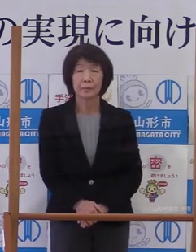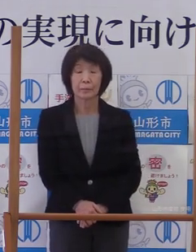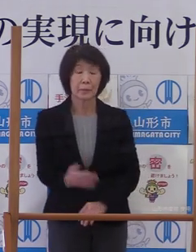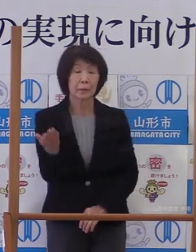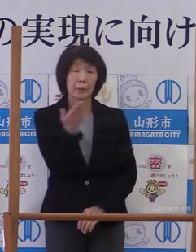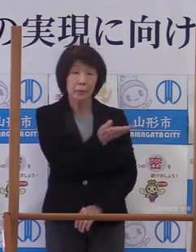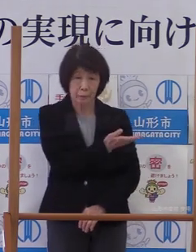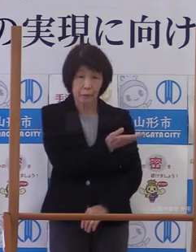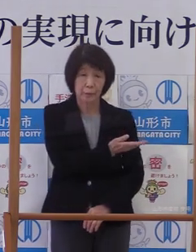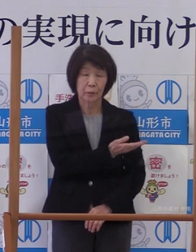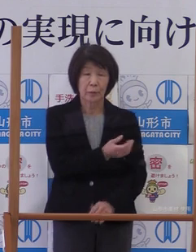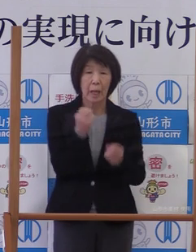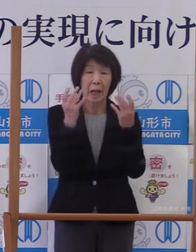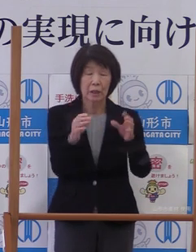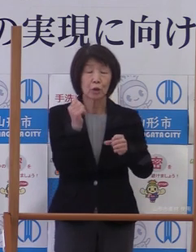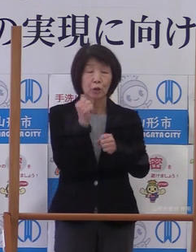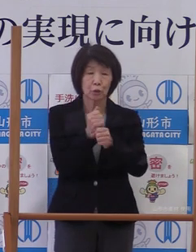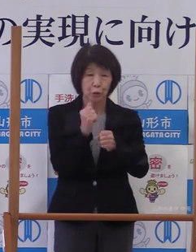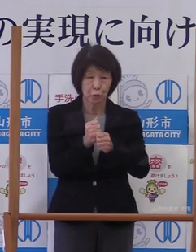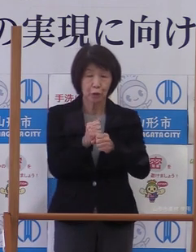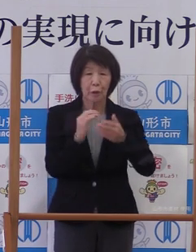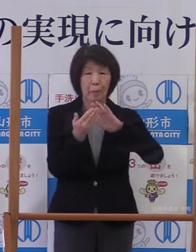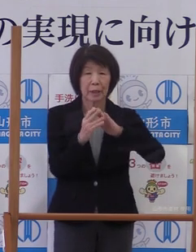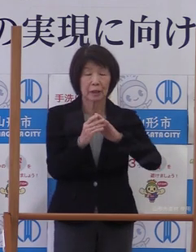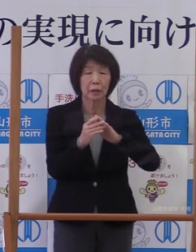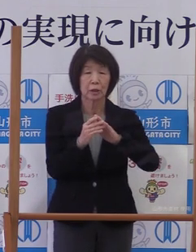次に創造都市の推進についてです。